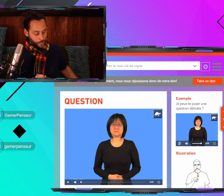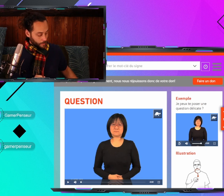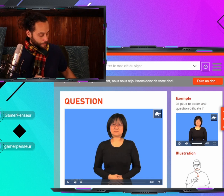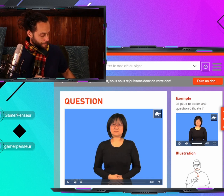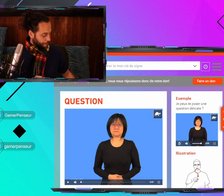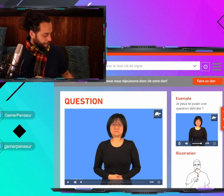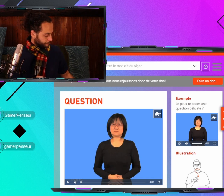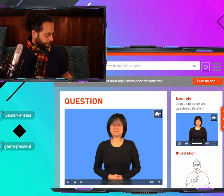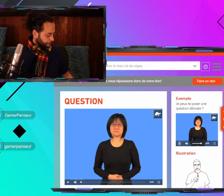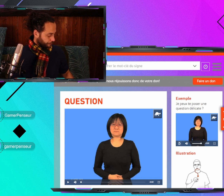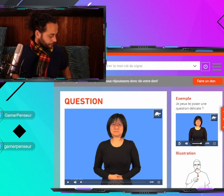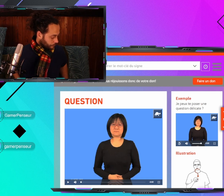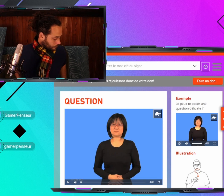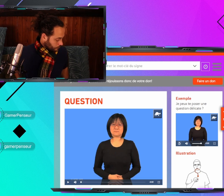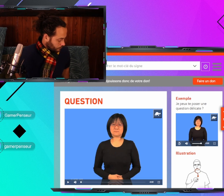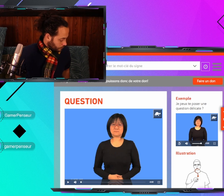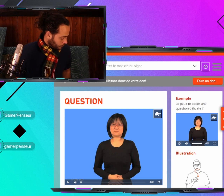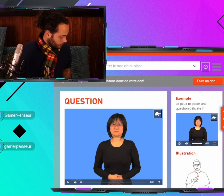puis on s'arrête là.